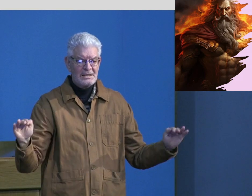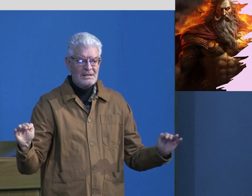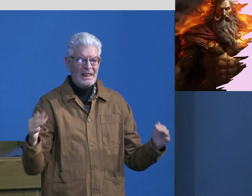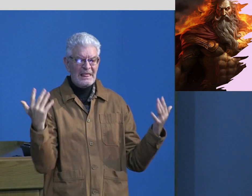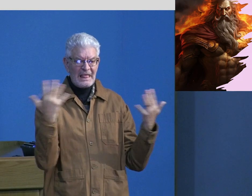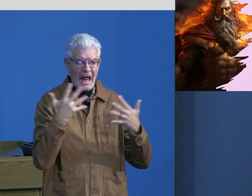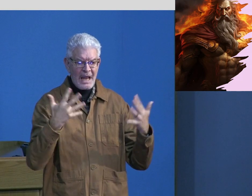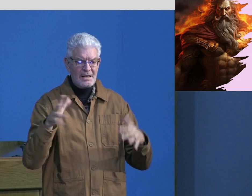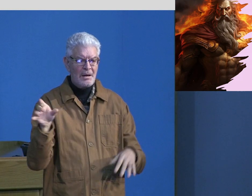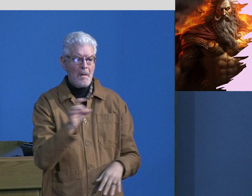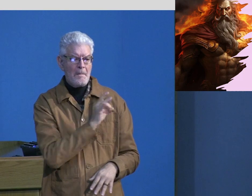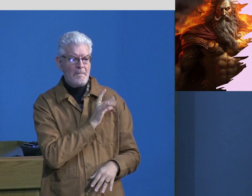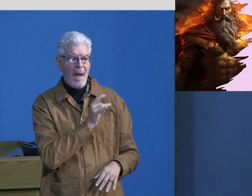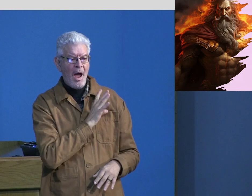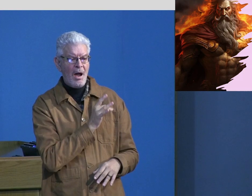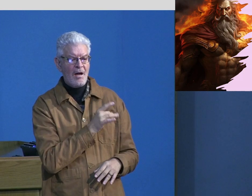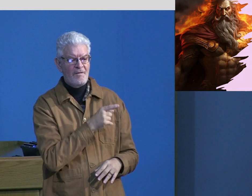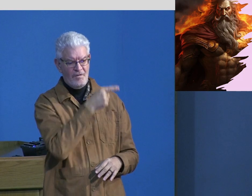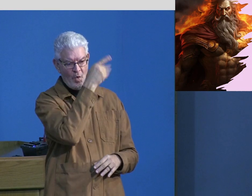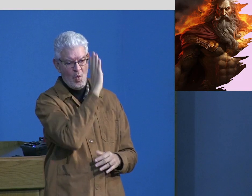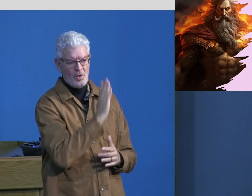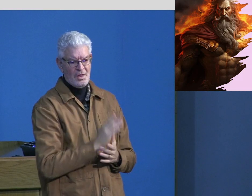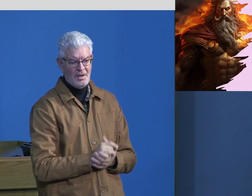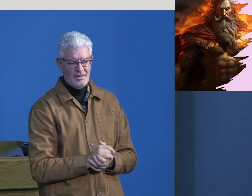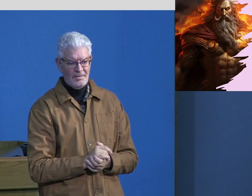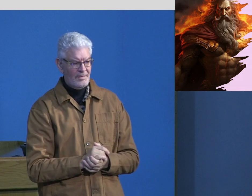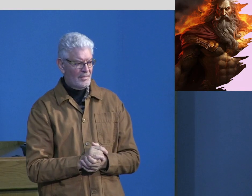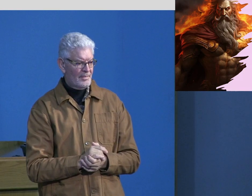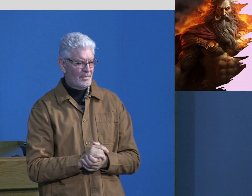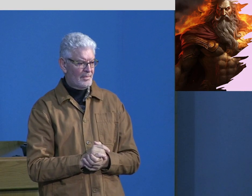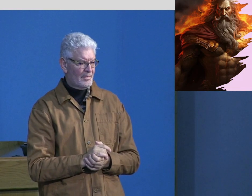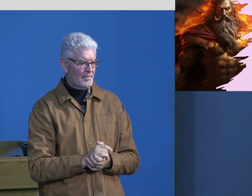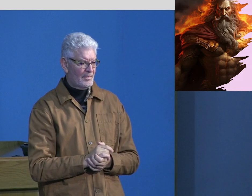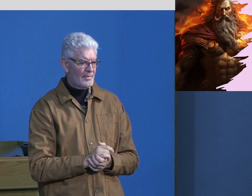hoekom die meeste kinders en tieners bang is vir God.